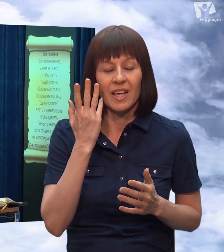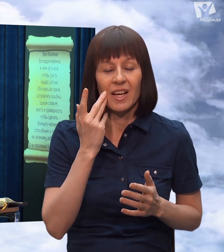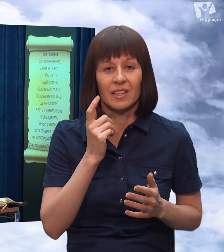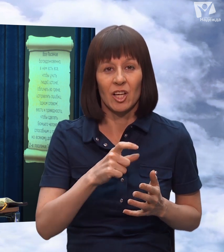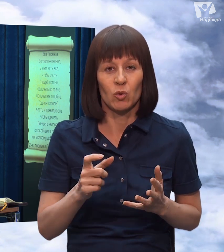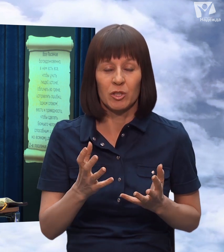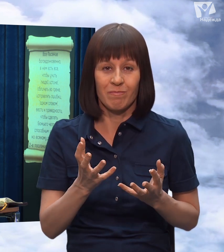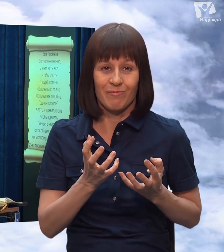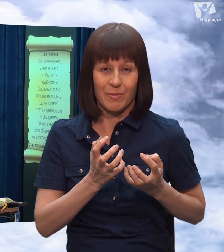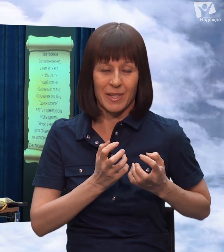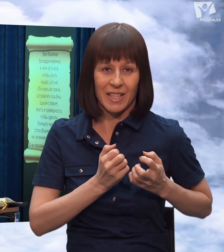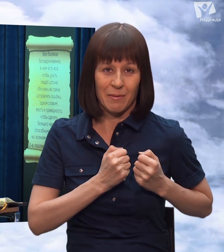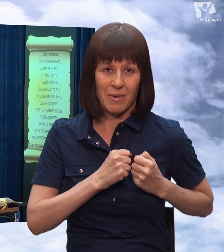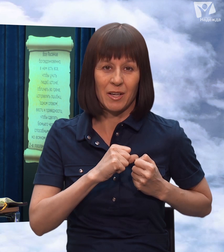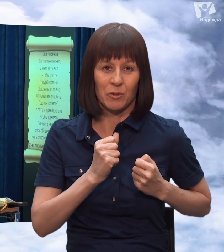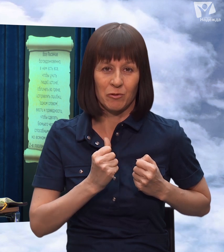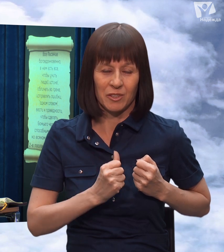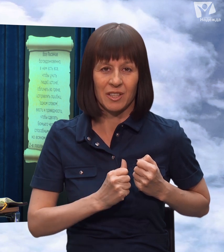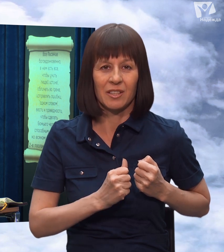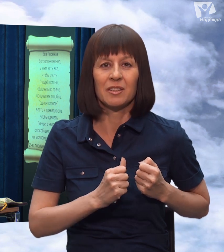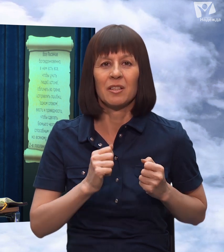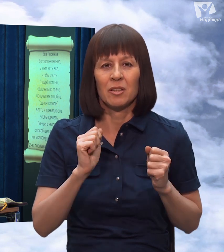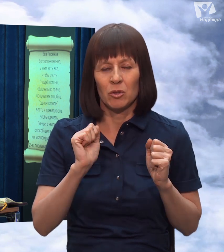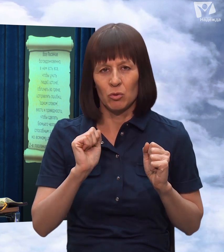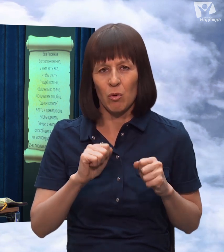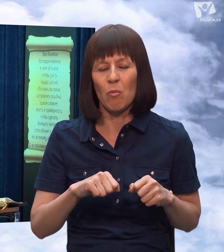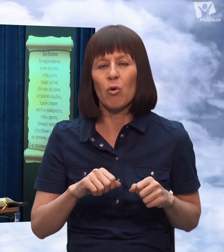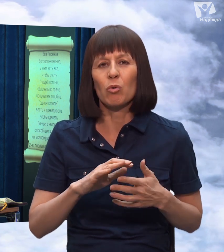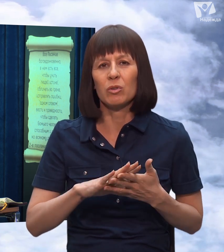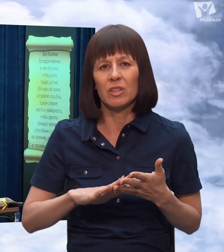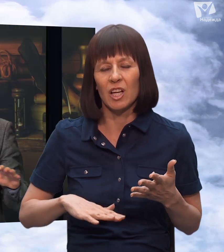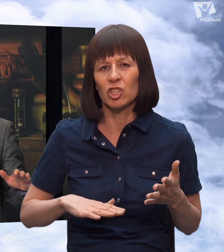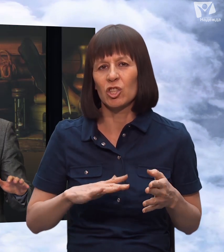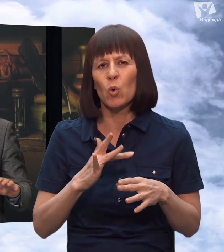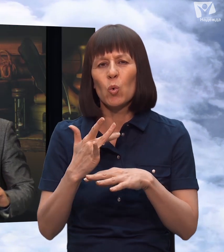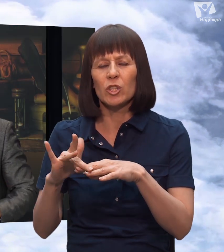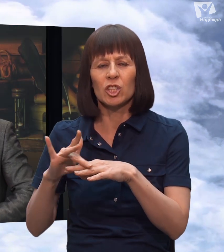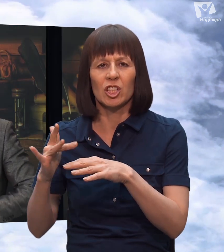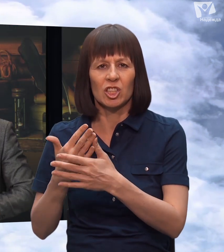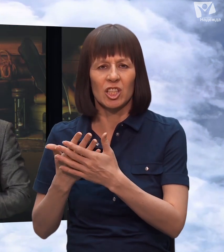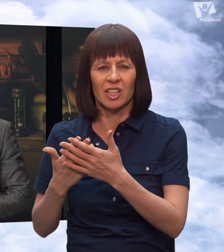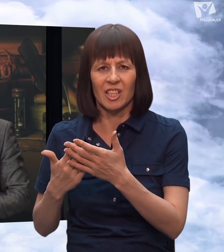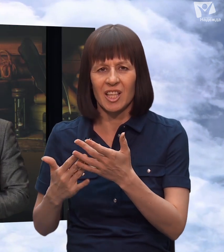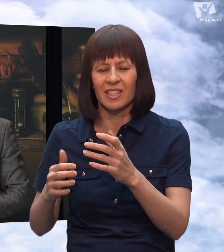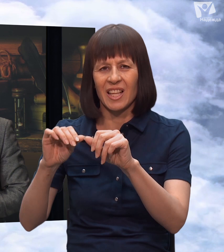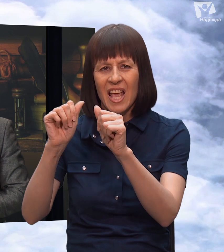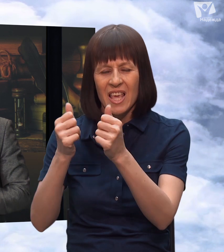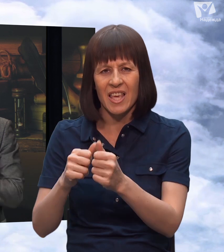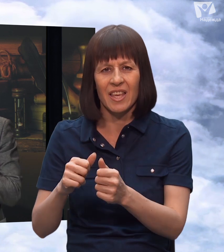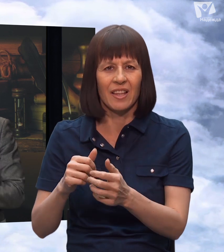во вне потом выливаться какие-то реформы в духовной жизни это мин до даром даме только очень уж важный момент